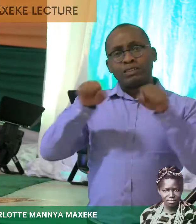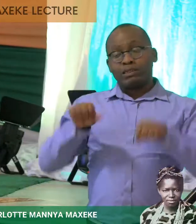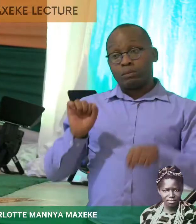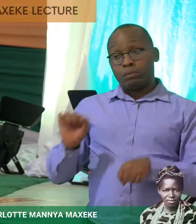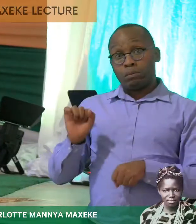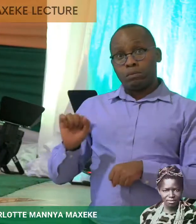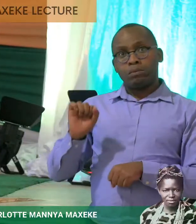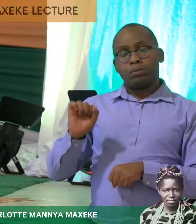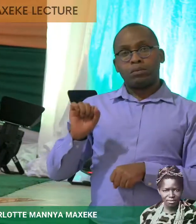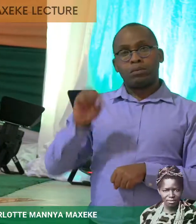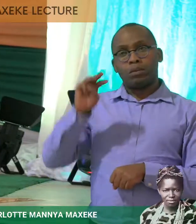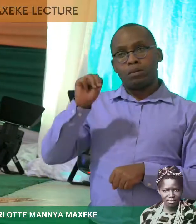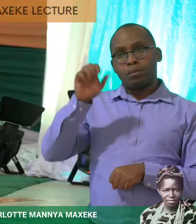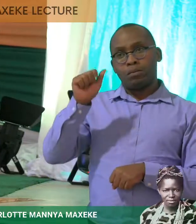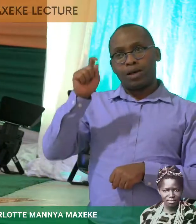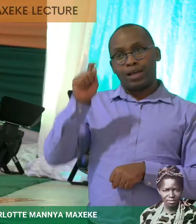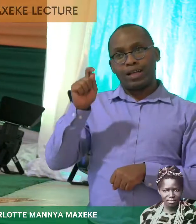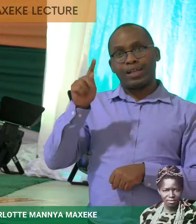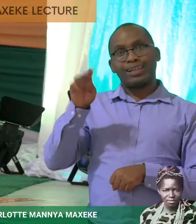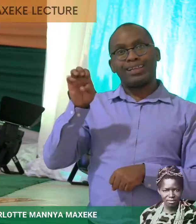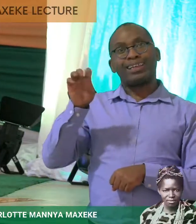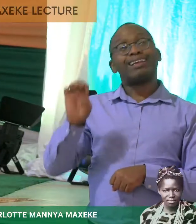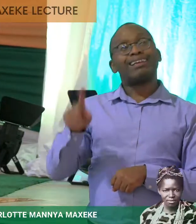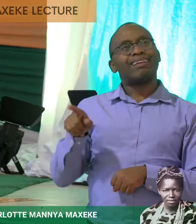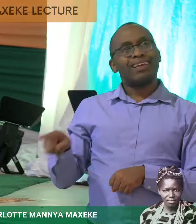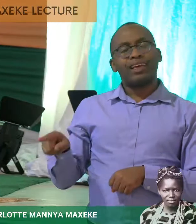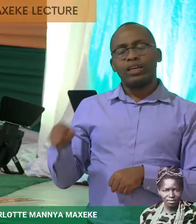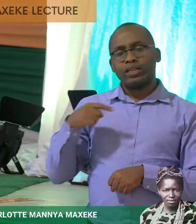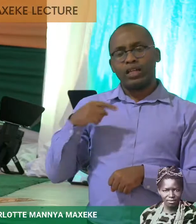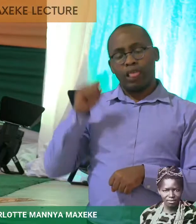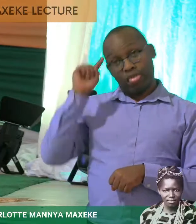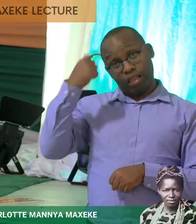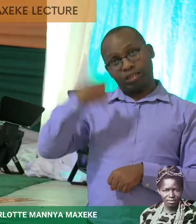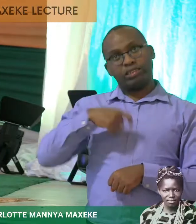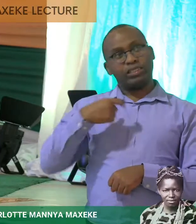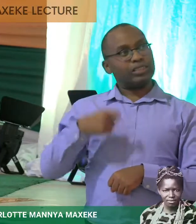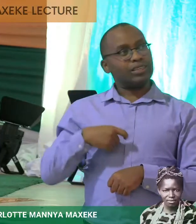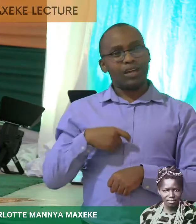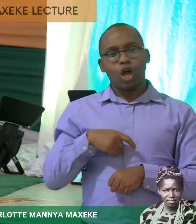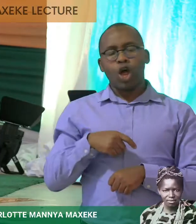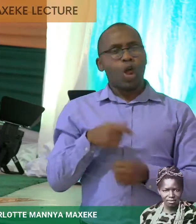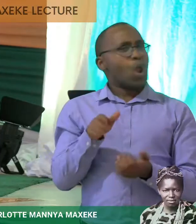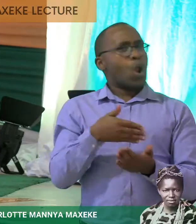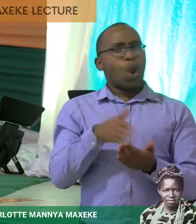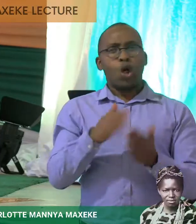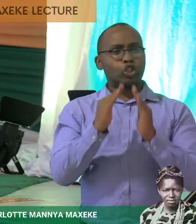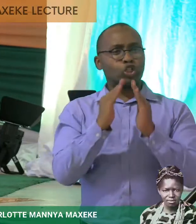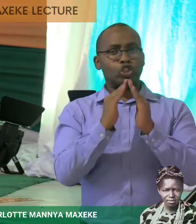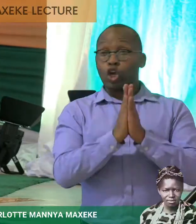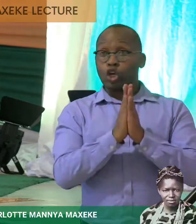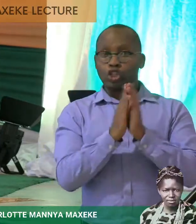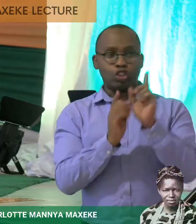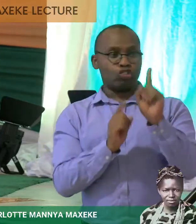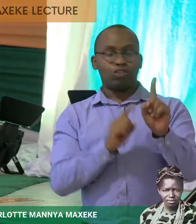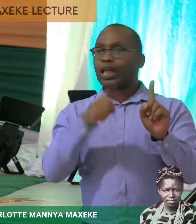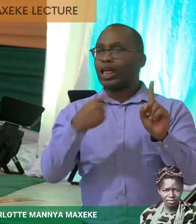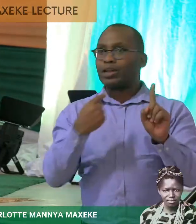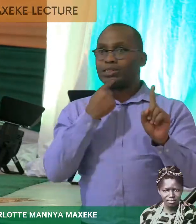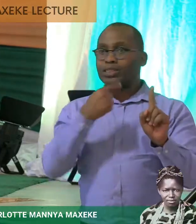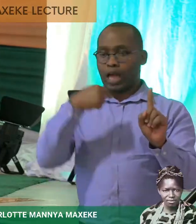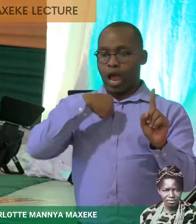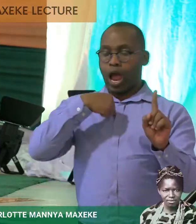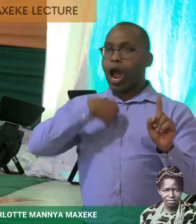kwakungekho nkonzo enokuzibiza ngokuba iyinkonzo ibe ingenakwazi ukumela